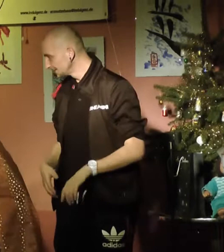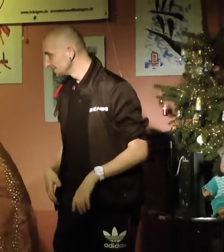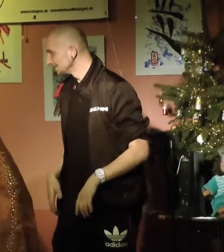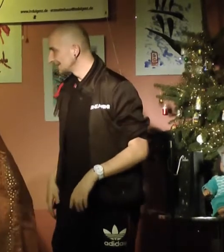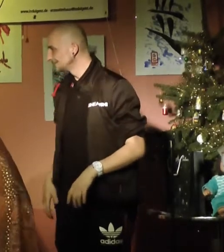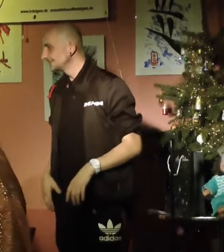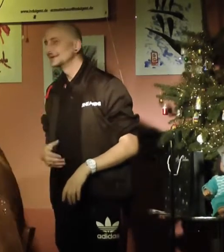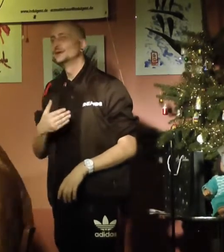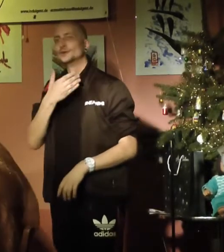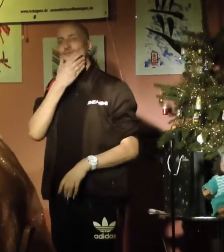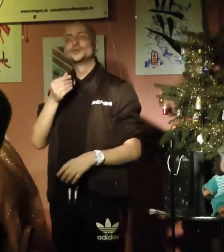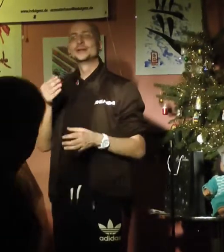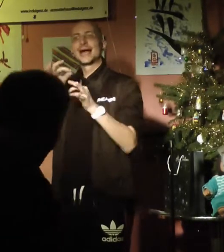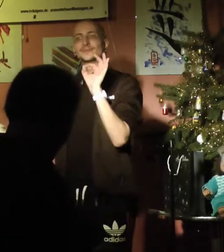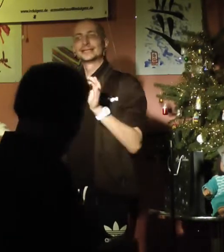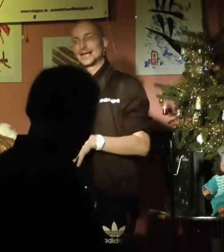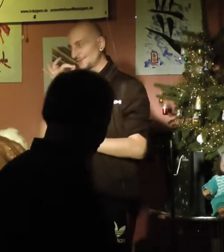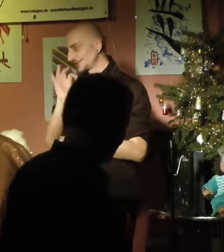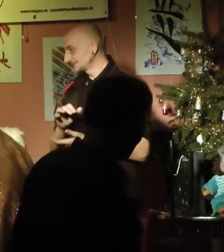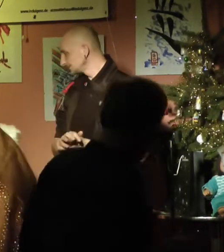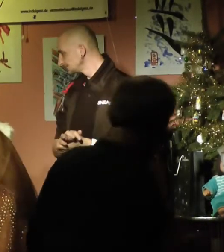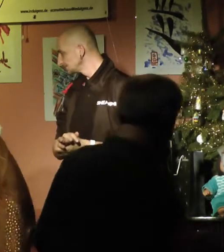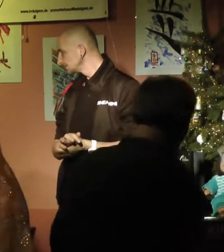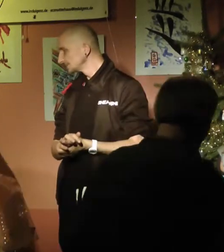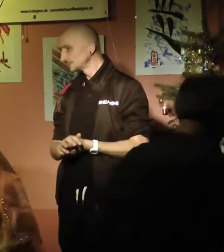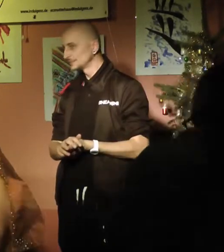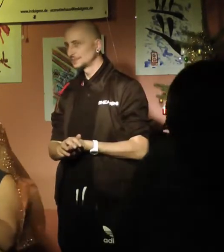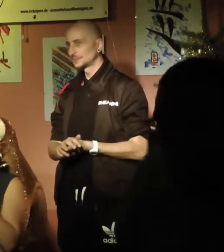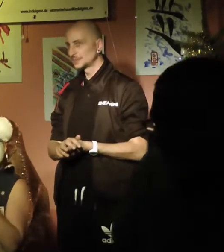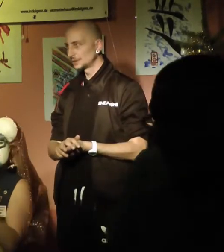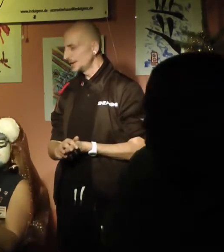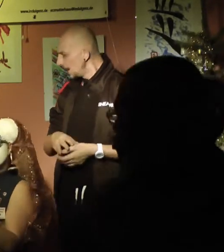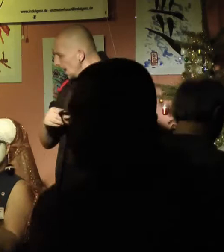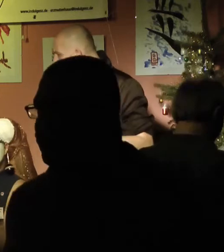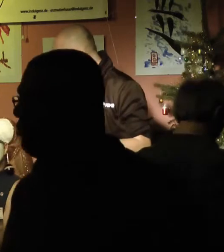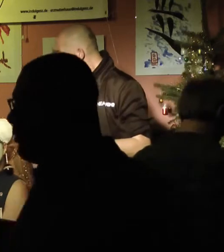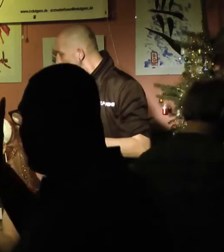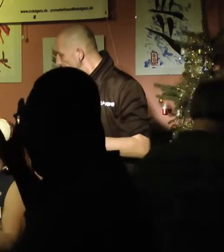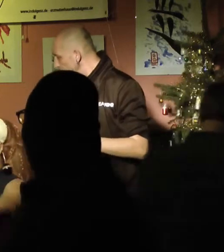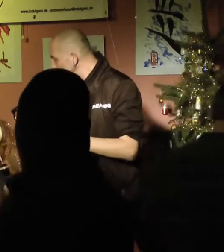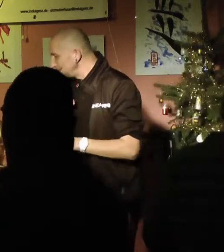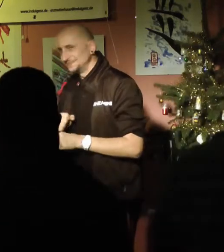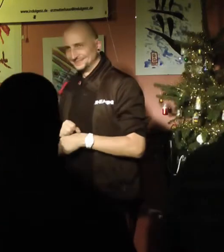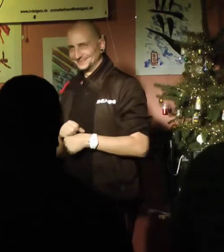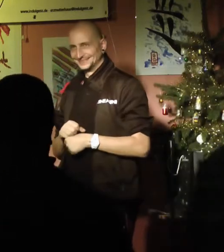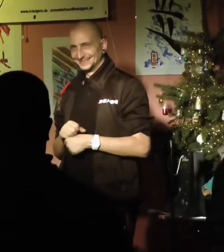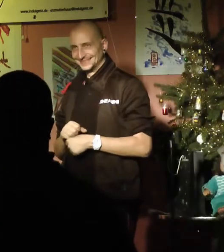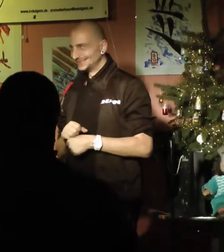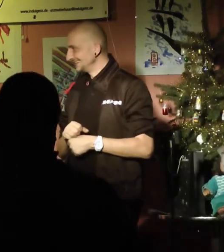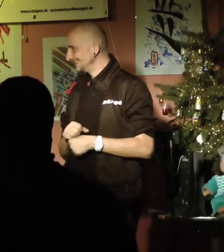Schönes Adventspaket noch. So, können wir noch 1, 2, 3, 4 viele finden. Wer mag als nächstes zu mir nach vorne kommen? Ja, einfach kommen.